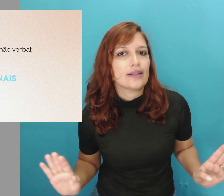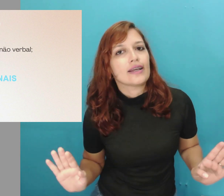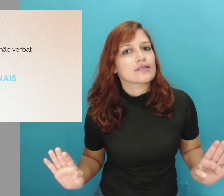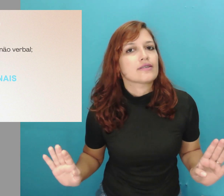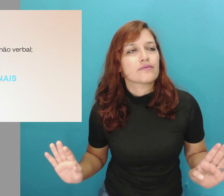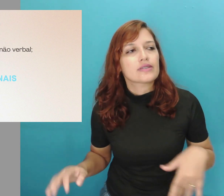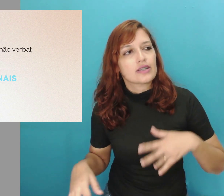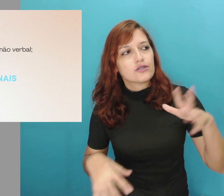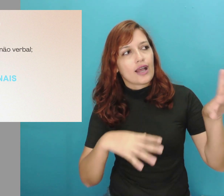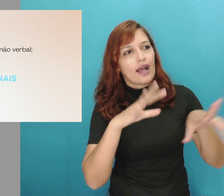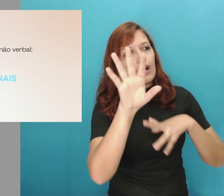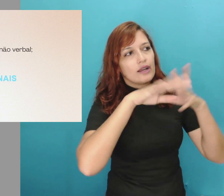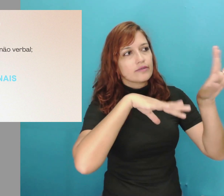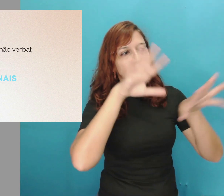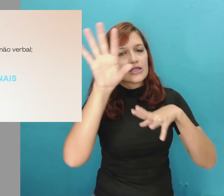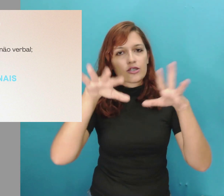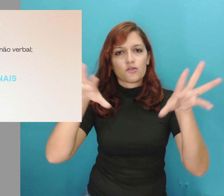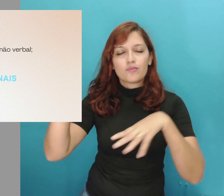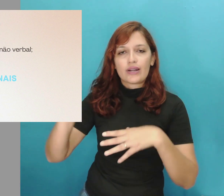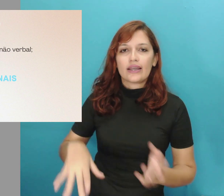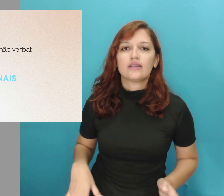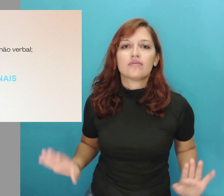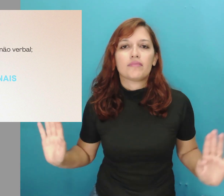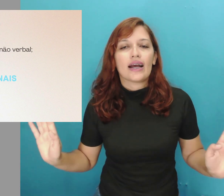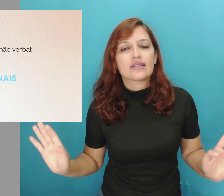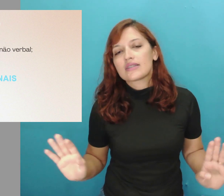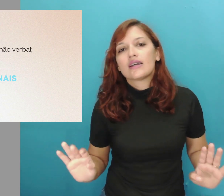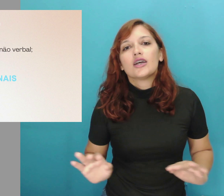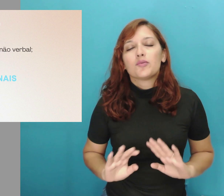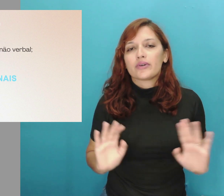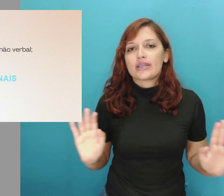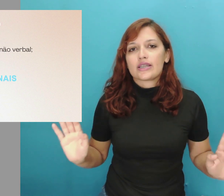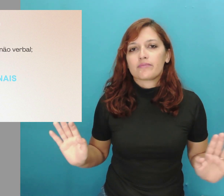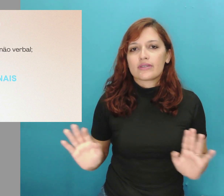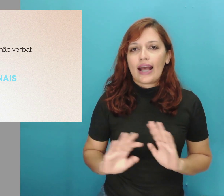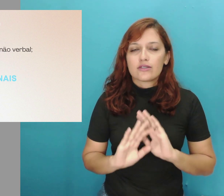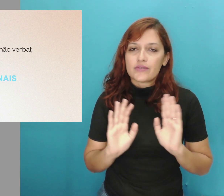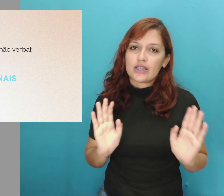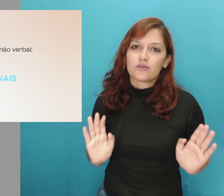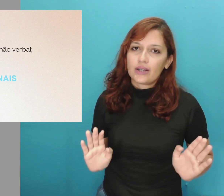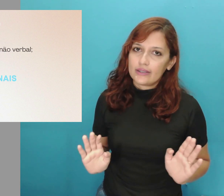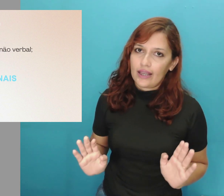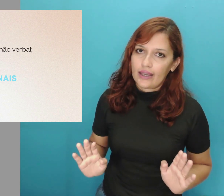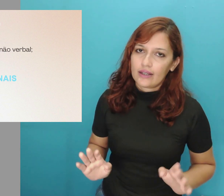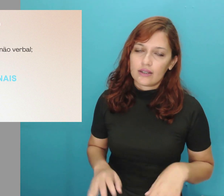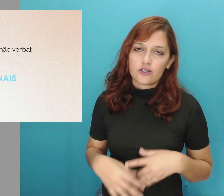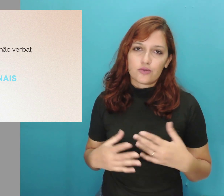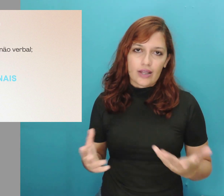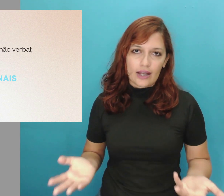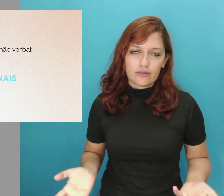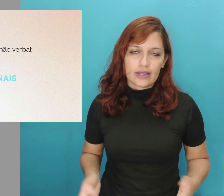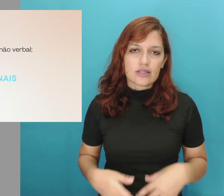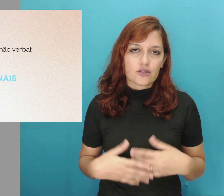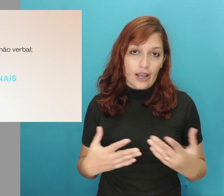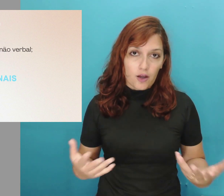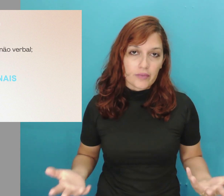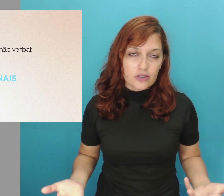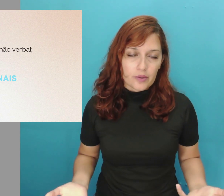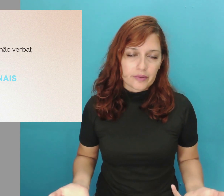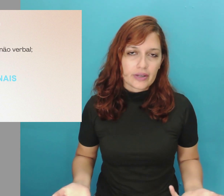às vezes você já pesquisou por aí, mas, por exemplo, caso você nunca tenha estudado, né, seja realmente sua primeira